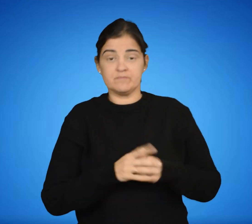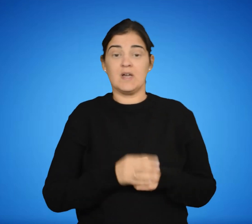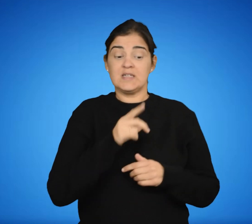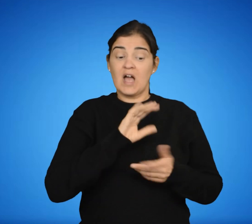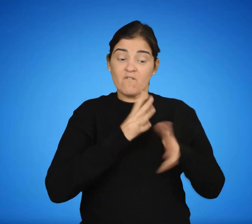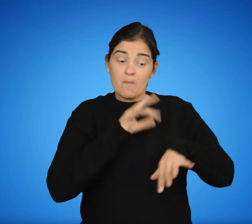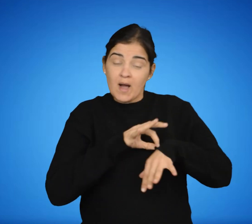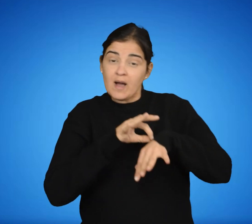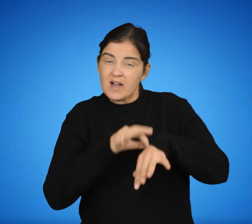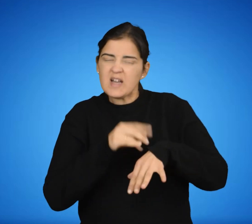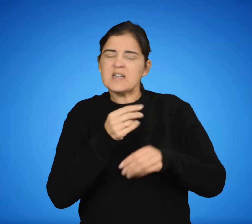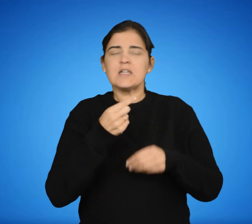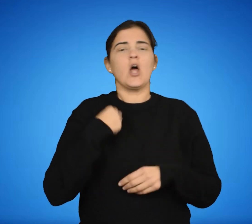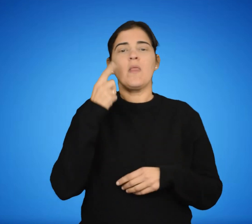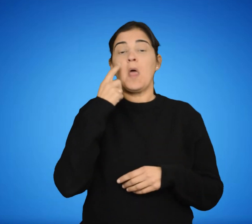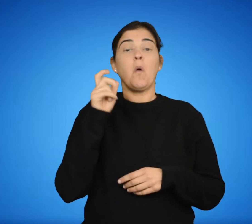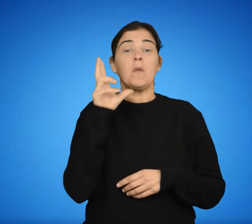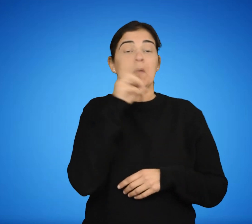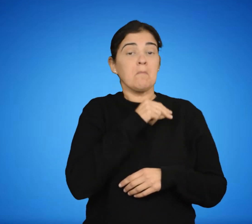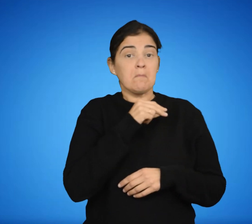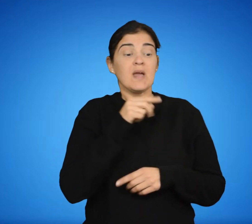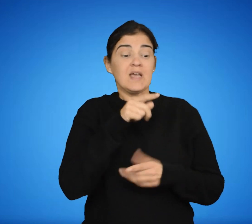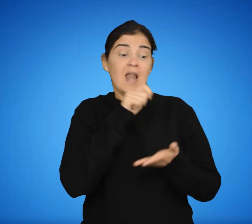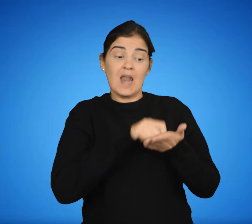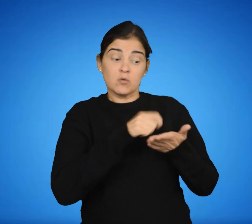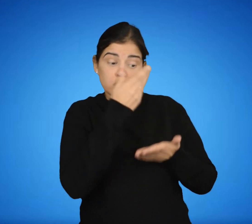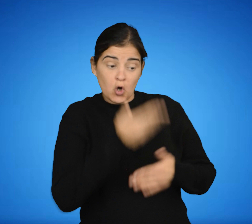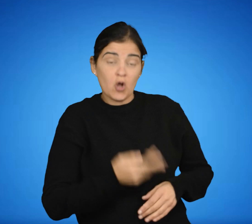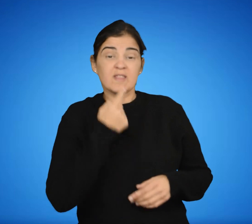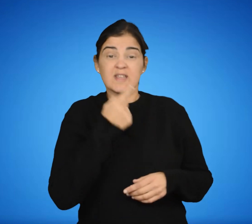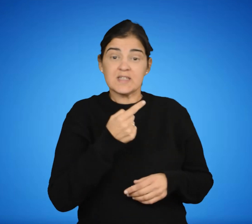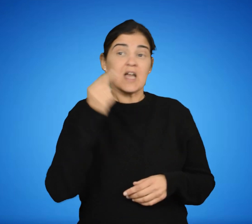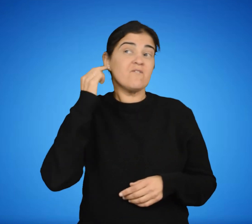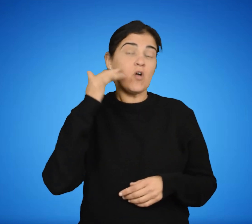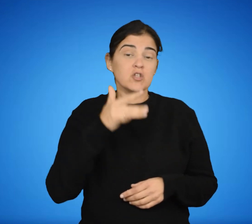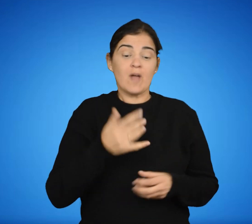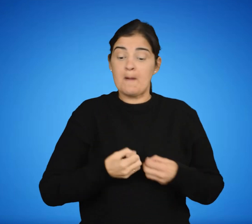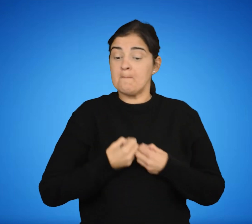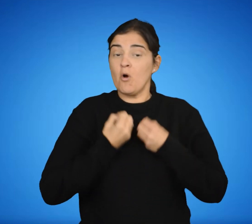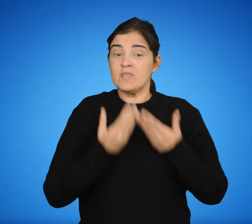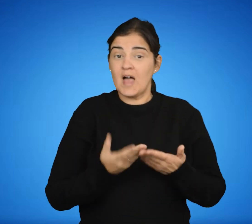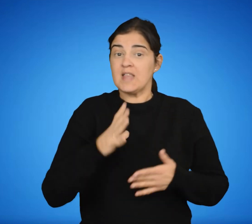Esas guías funcionan sin que nos demos cuenta, y es lo que el autor se refiere que esta filosofía espontánea contenida en.